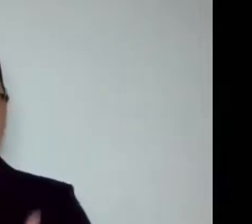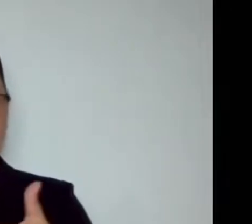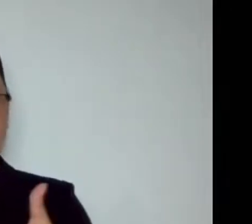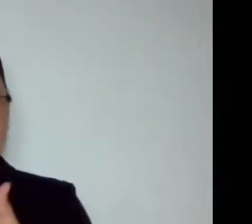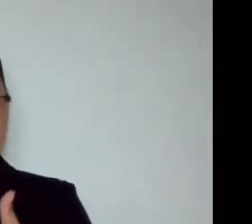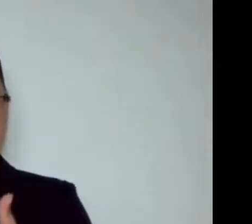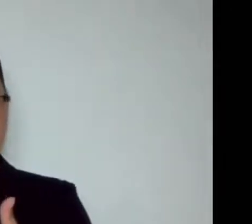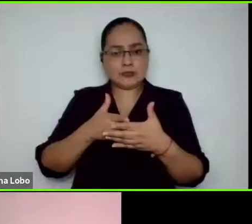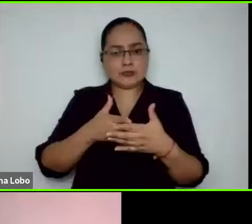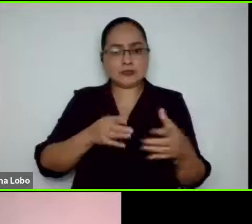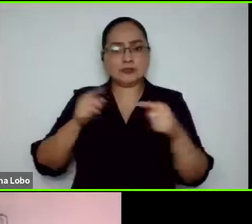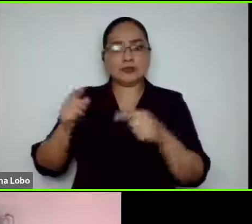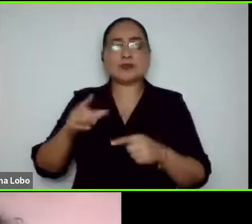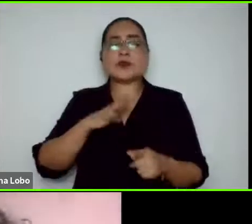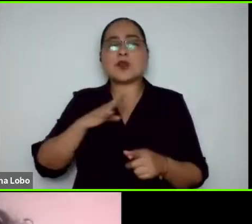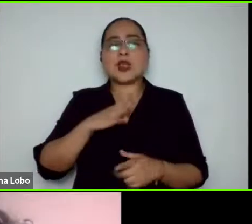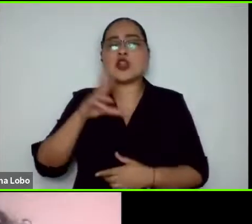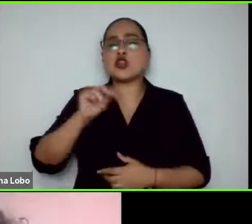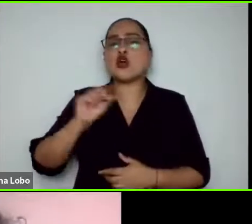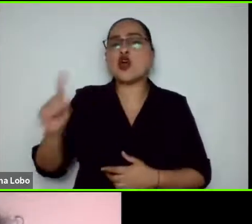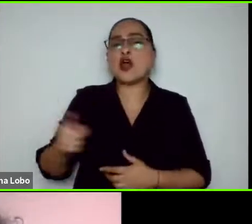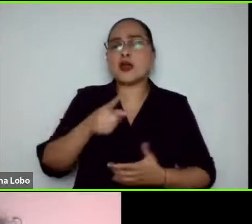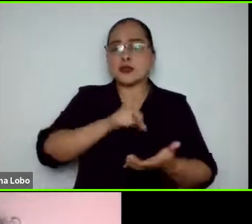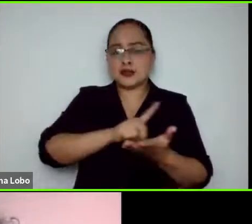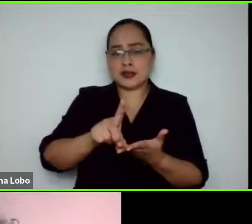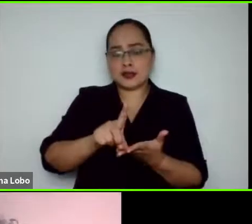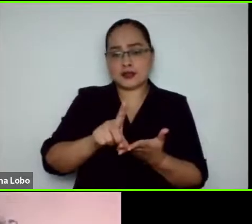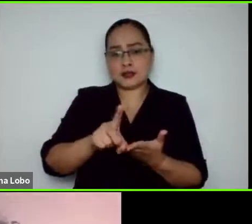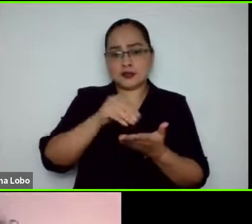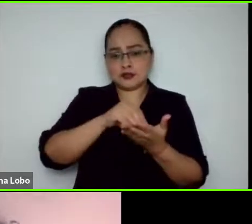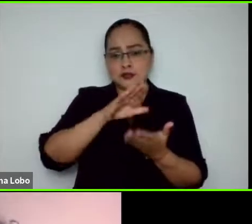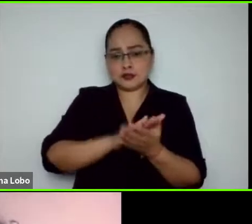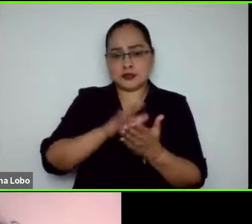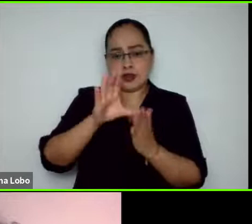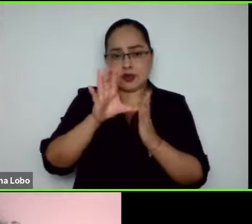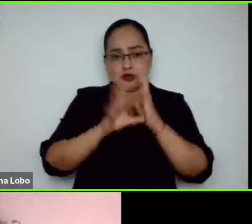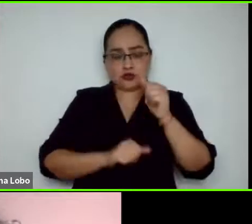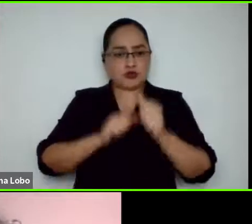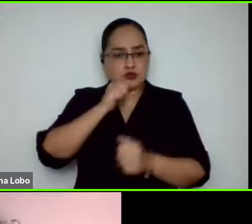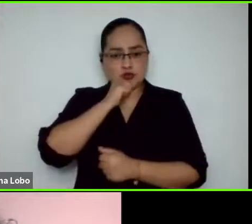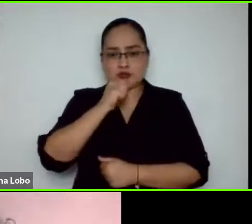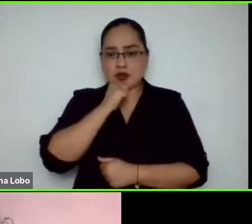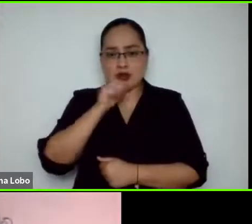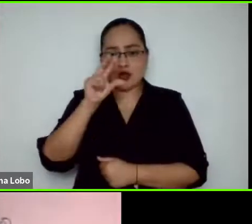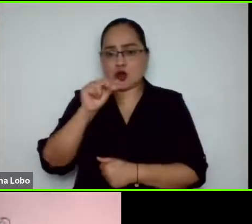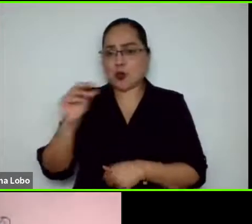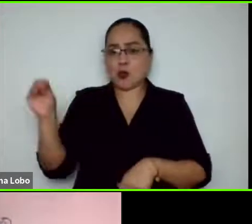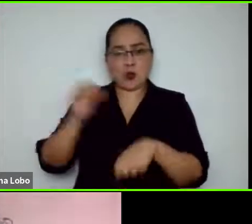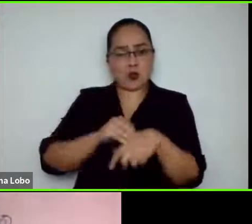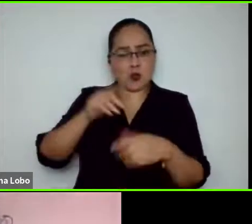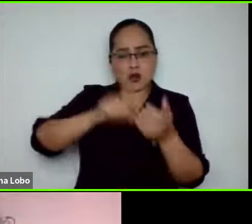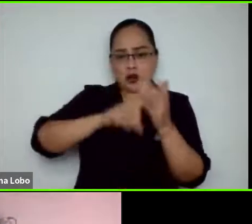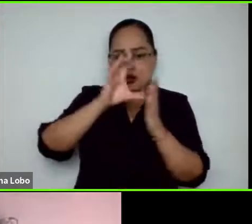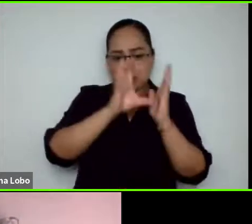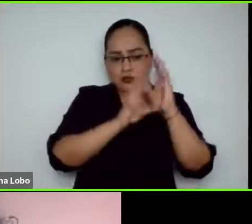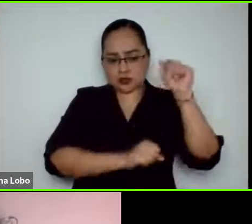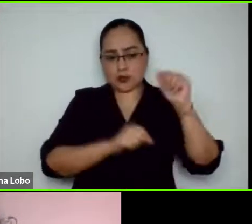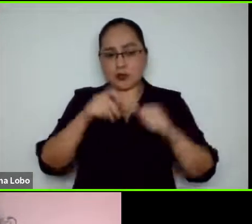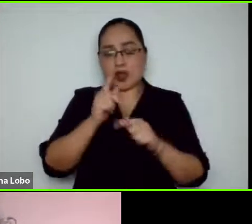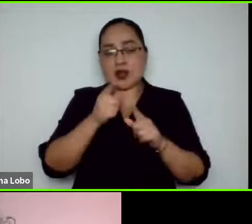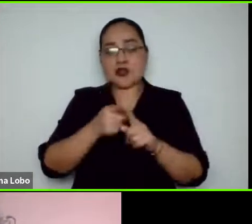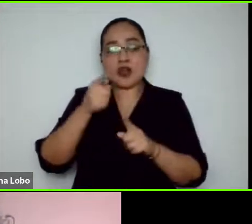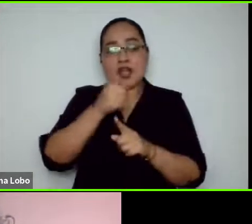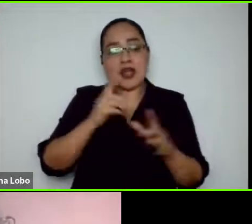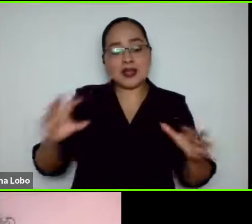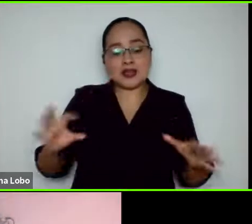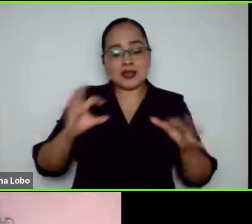constitucional no es un derecho o una libertad prevista en la Constitución. Ustedes no la van a encontrar en la Constitución, pero se deriva de una interpretación de